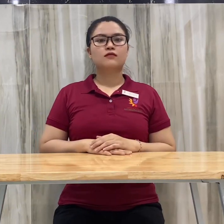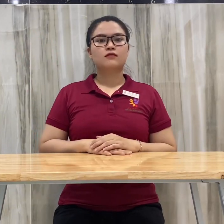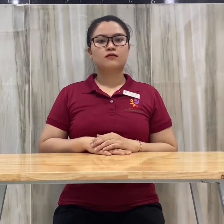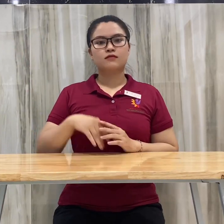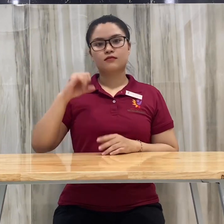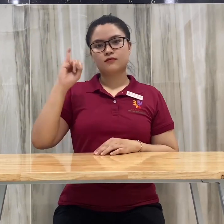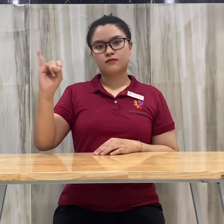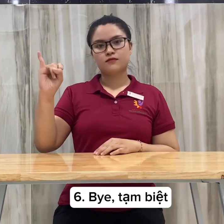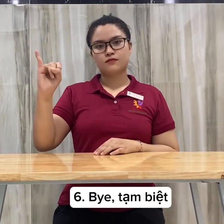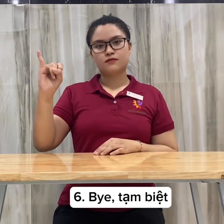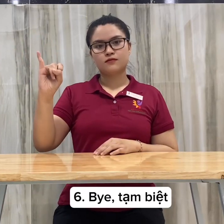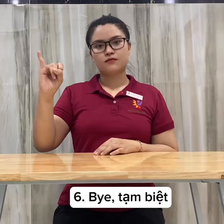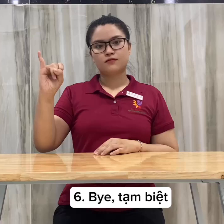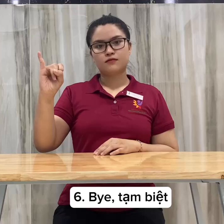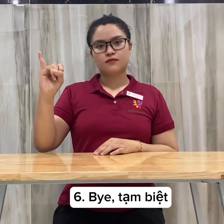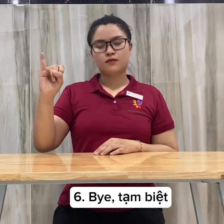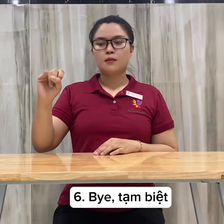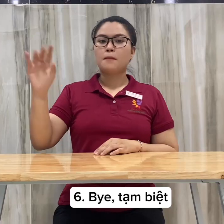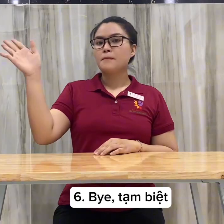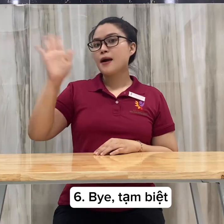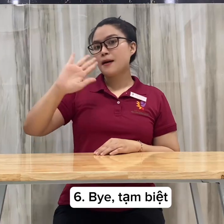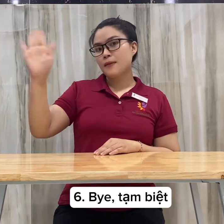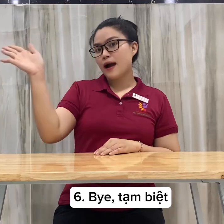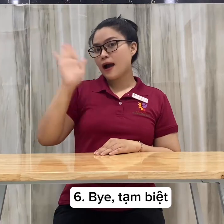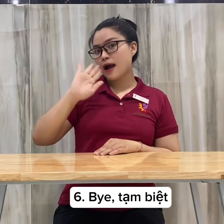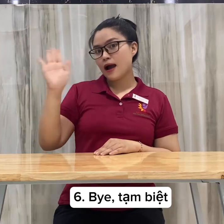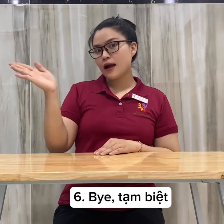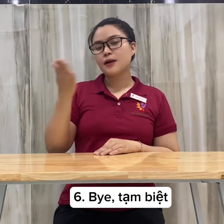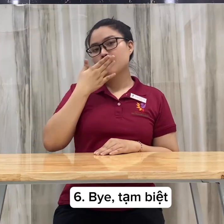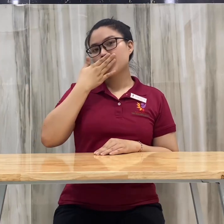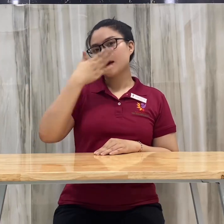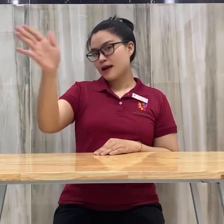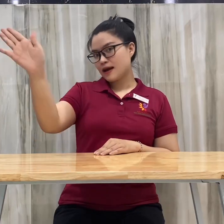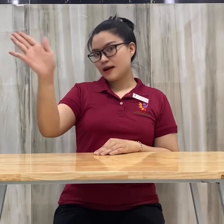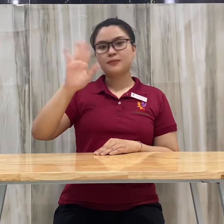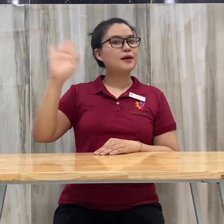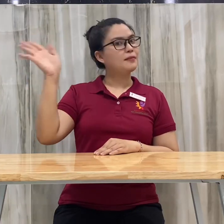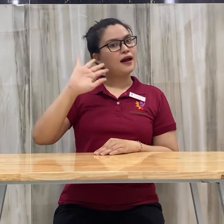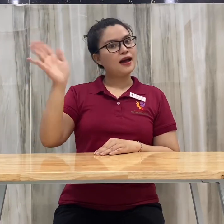Từ số 6, bye bye, tạm biệt.